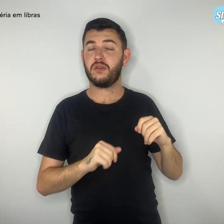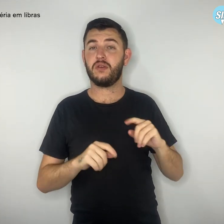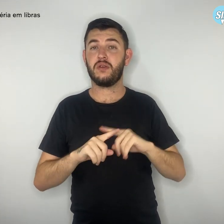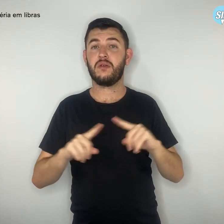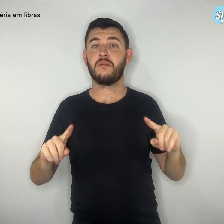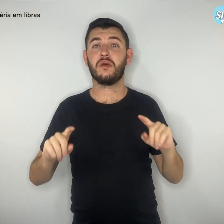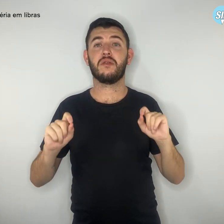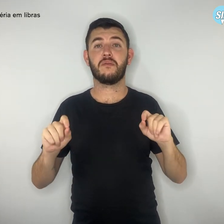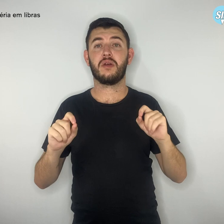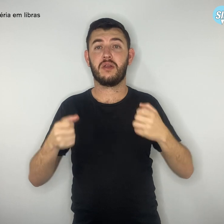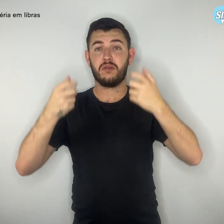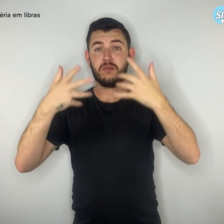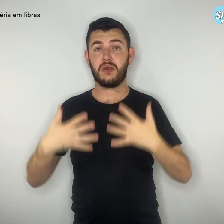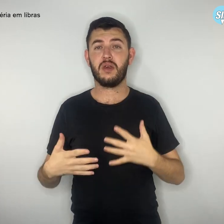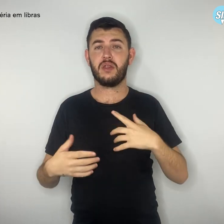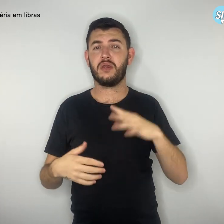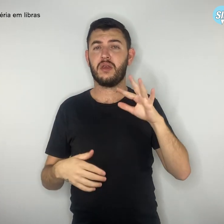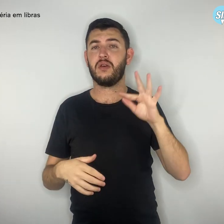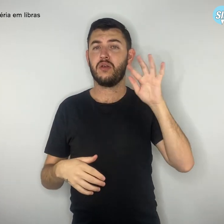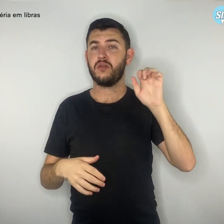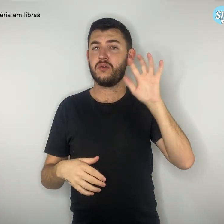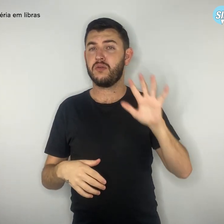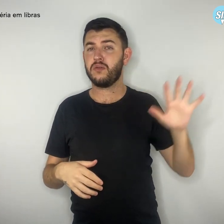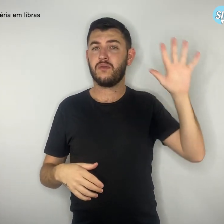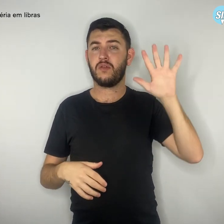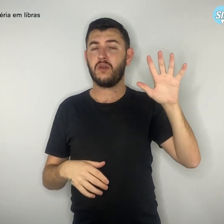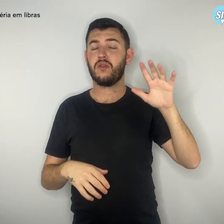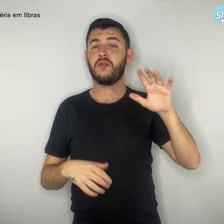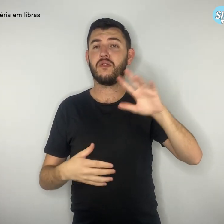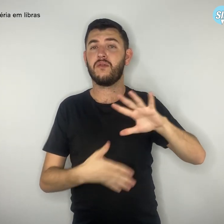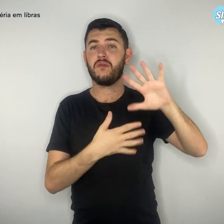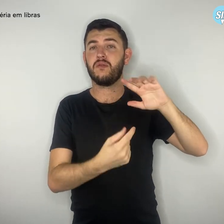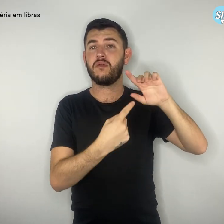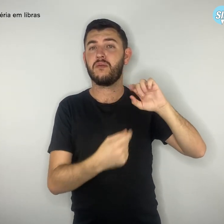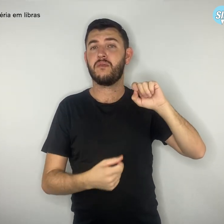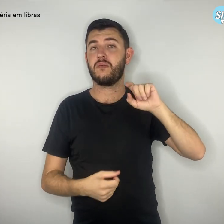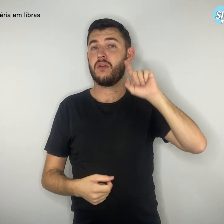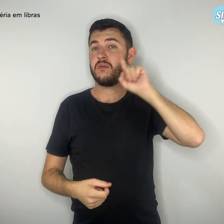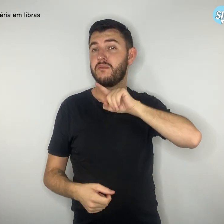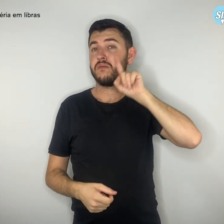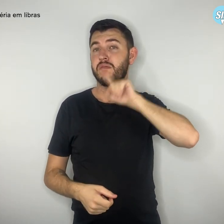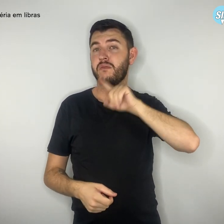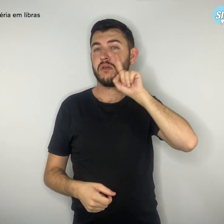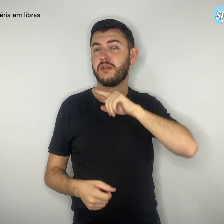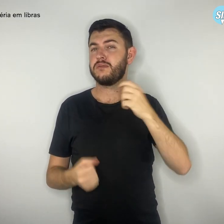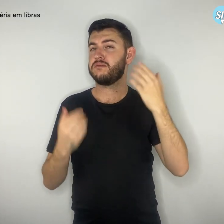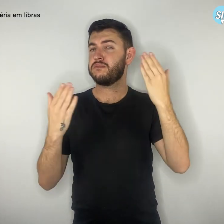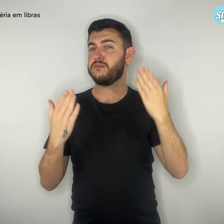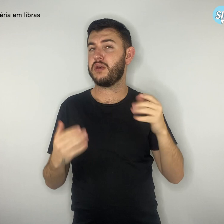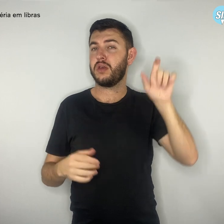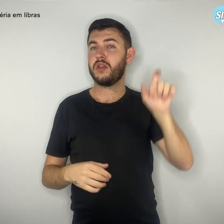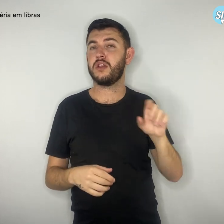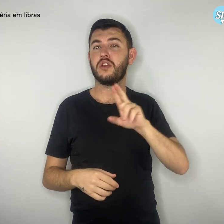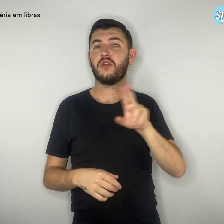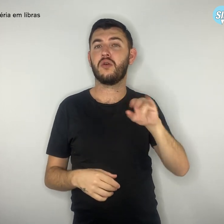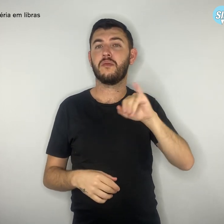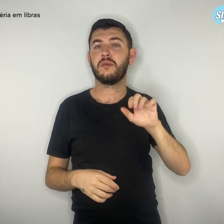sindicalismo. Palavras do insuspeito filósofo norte-americano Jason Stanley,